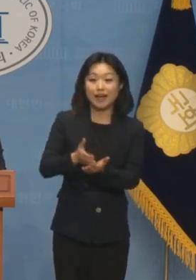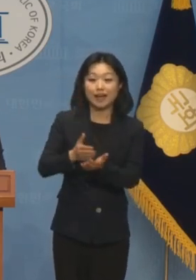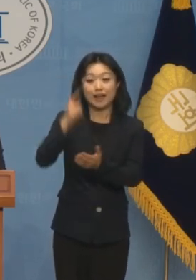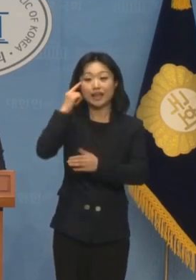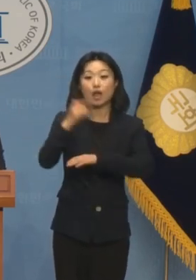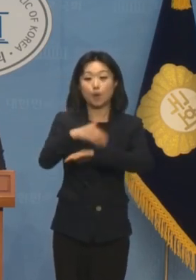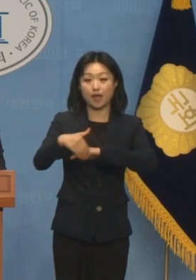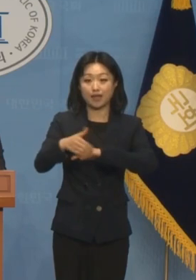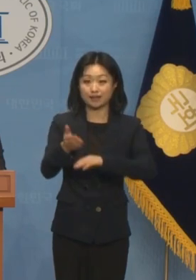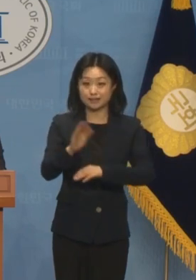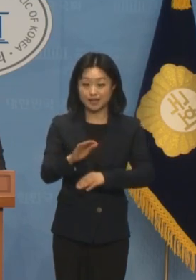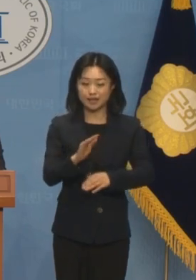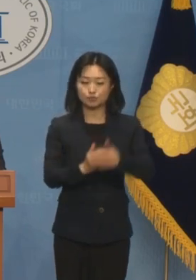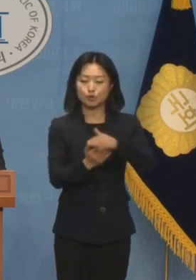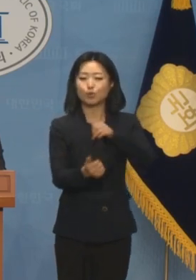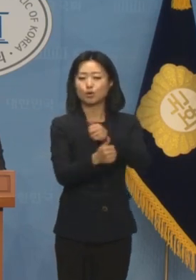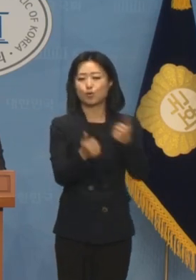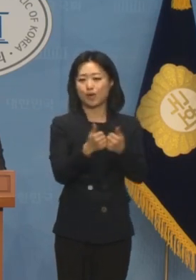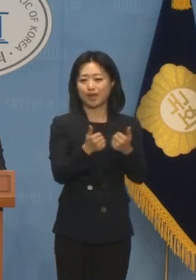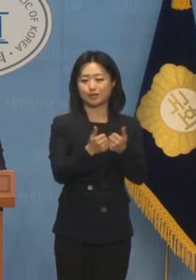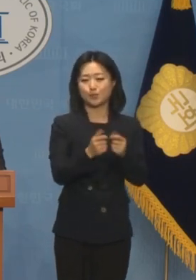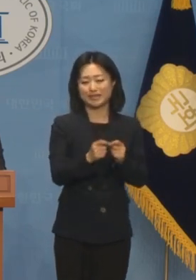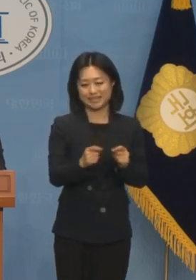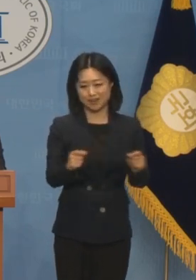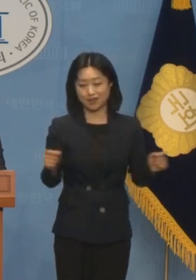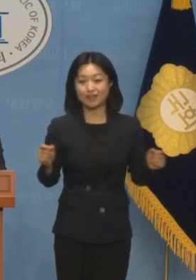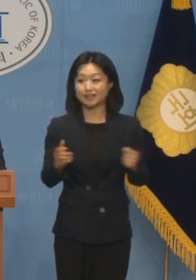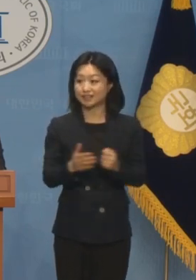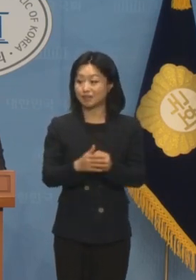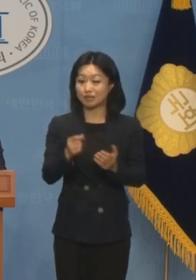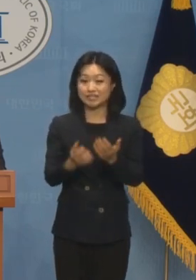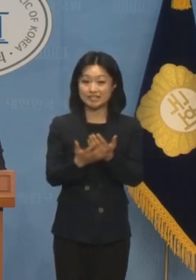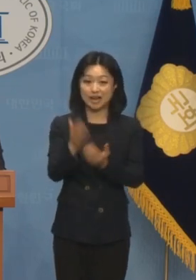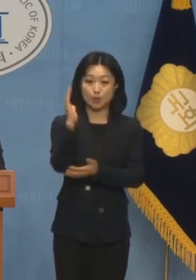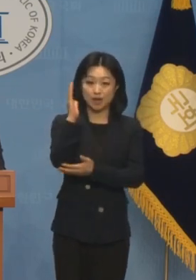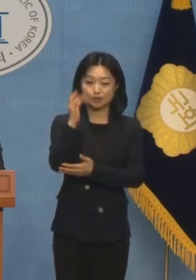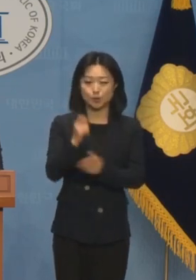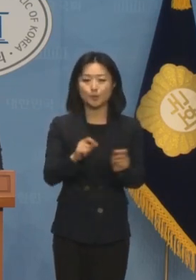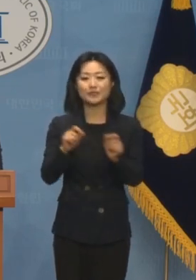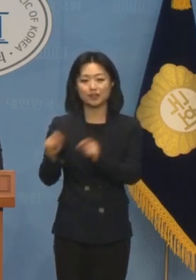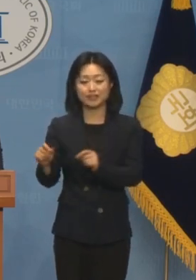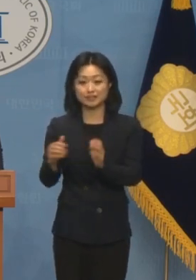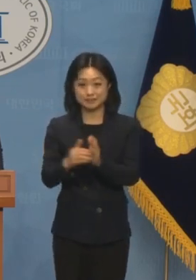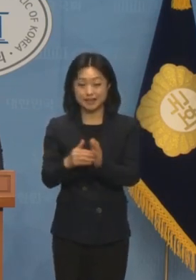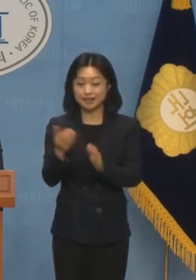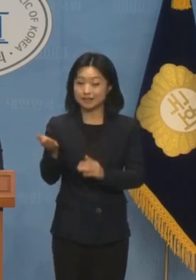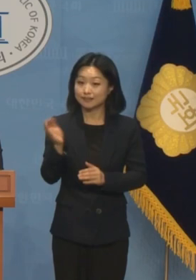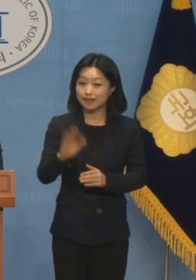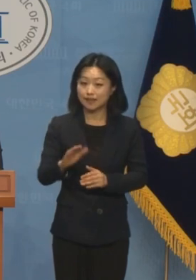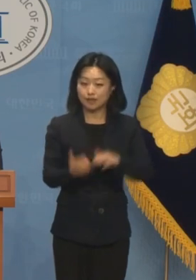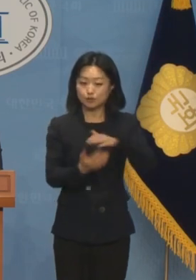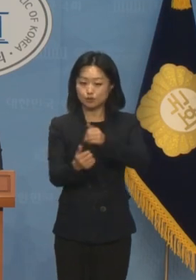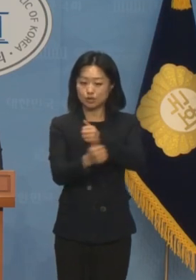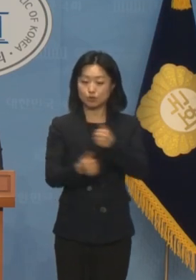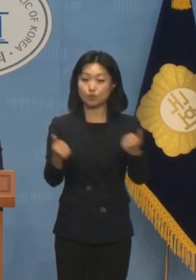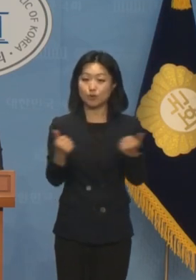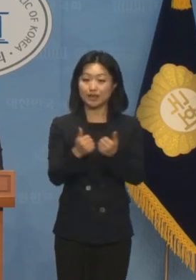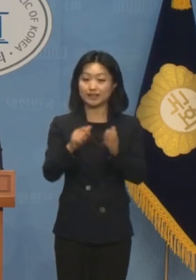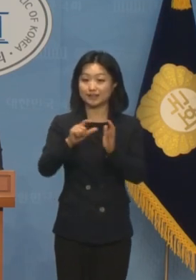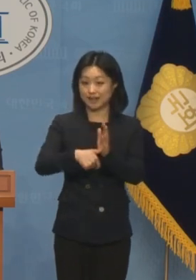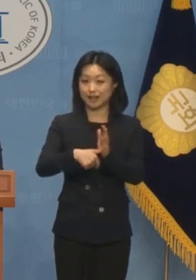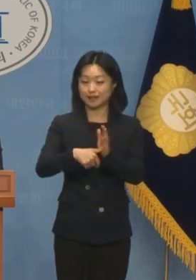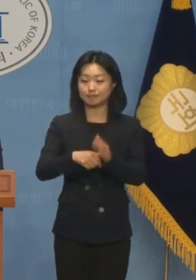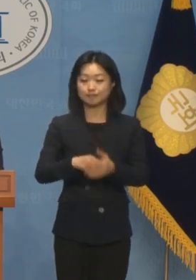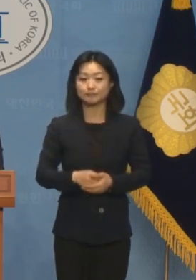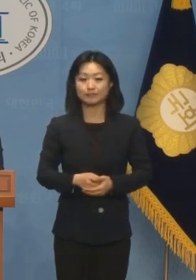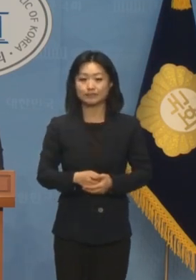했는데 최고위원 회의가 길어져서 좀 출마 기자회견이 늦춰졌습니다. 그런데 최고위 안에서